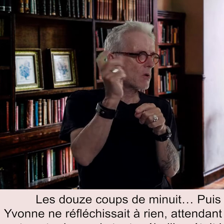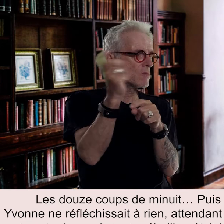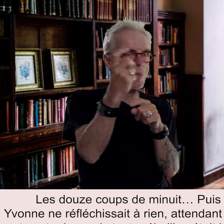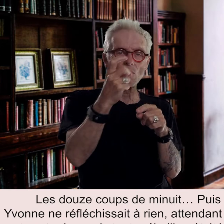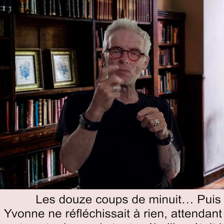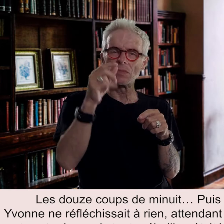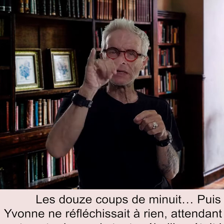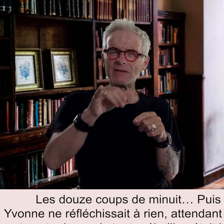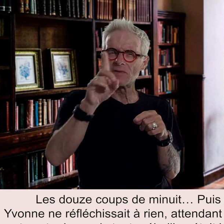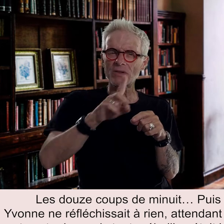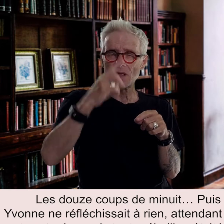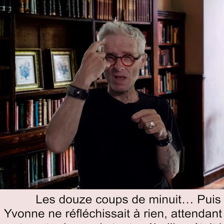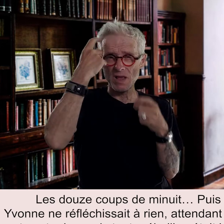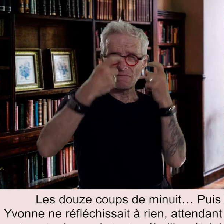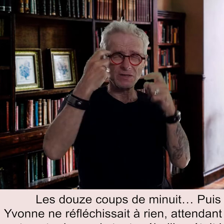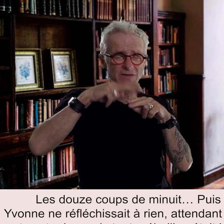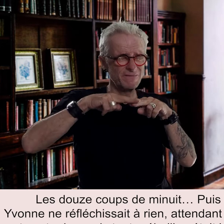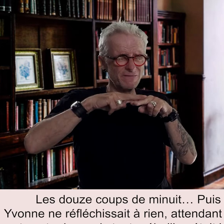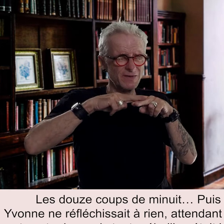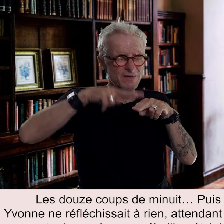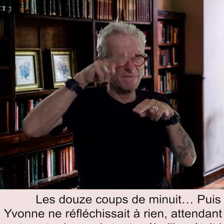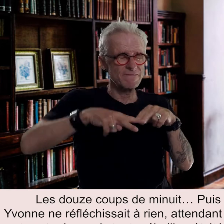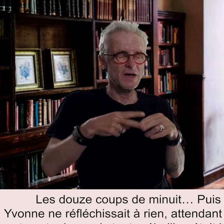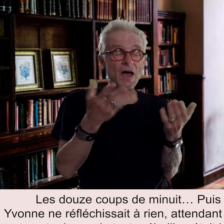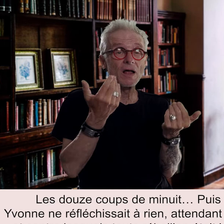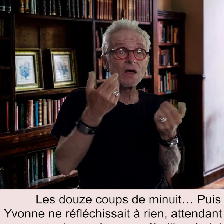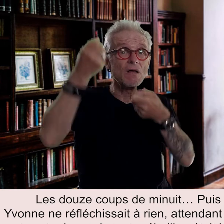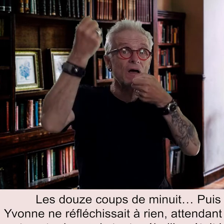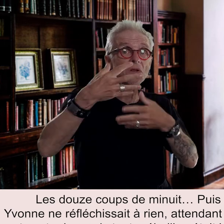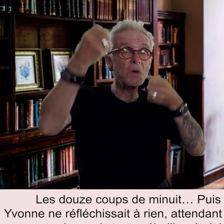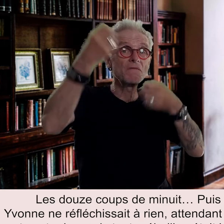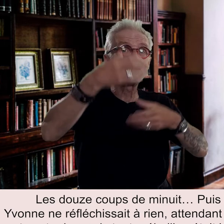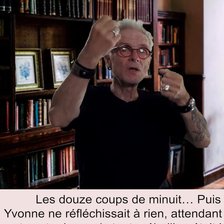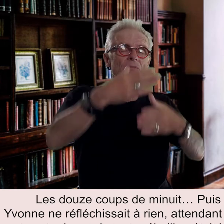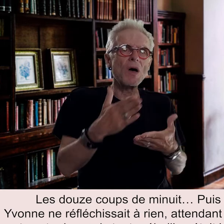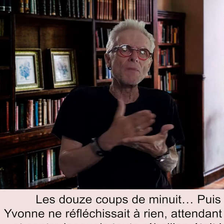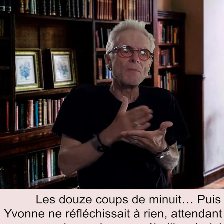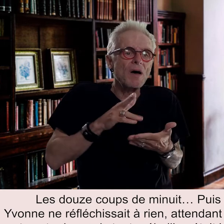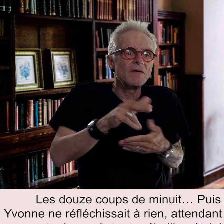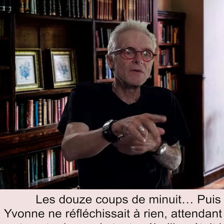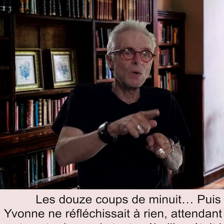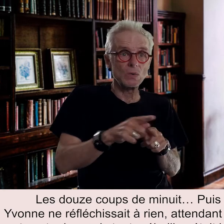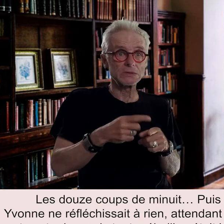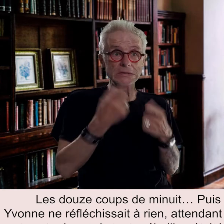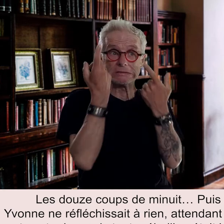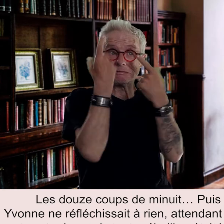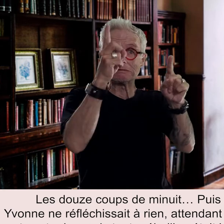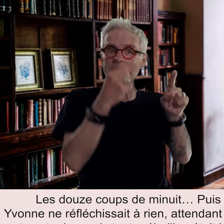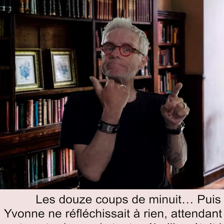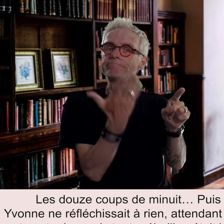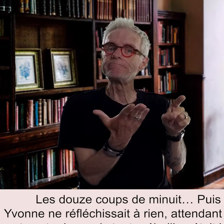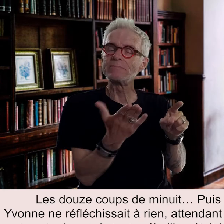Yvonne ne réfléchissait à rien, attendant les événements qui se préparaient et contre lesquels toute rébellion était inutile.